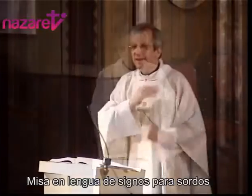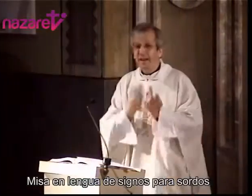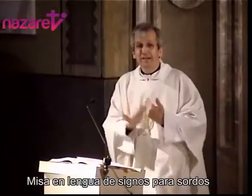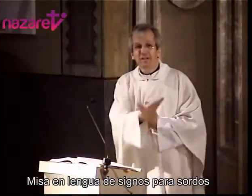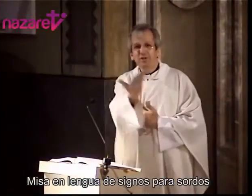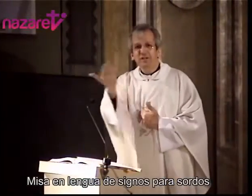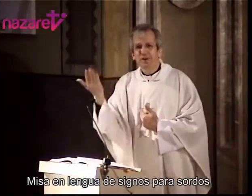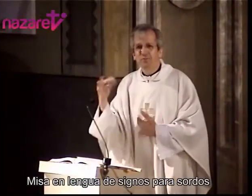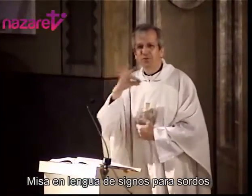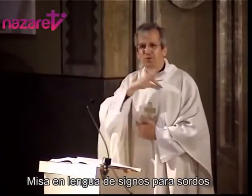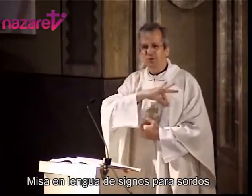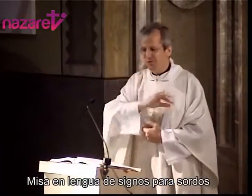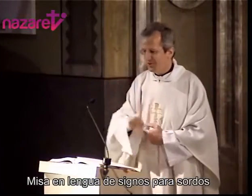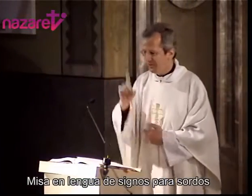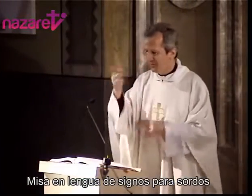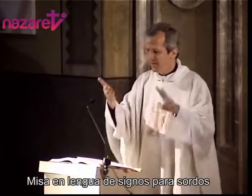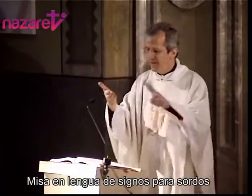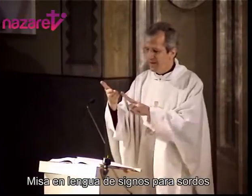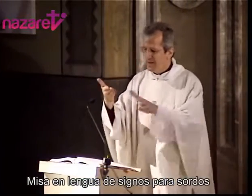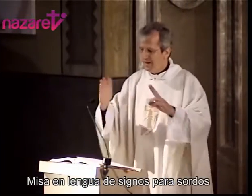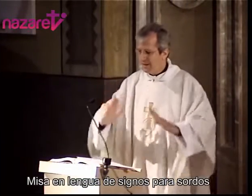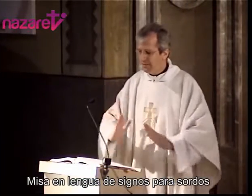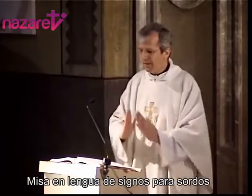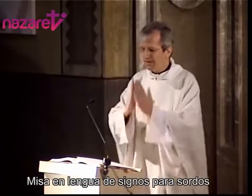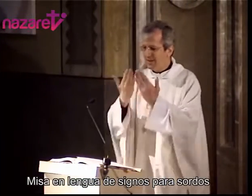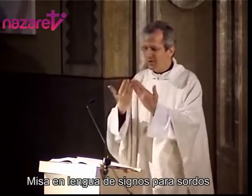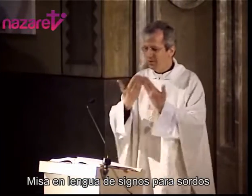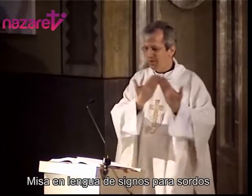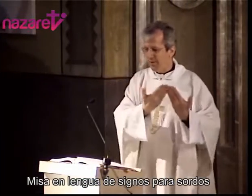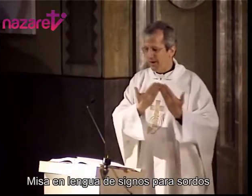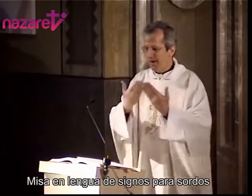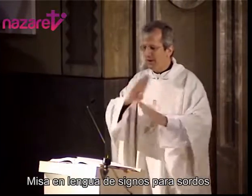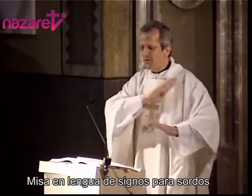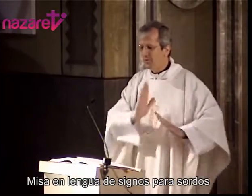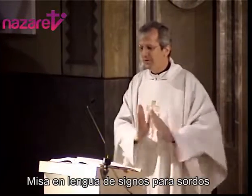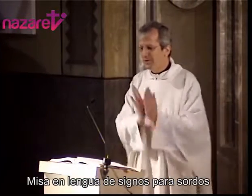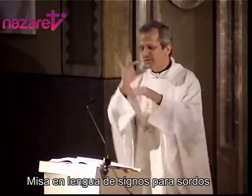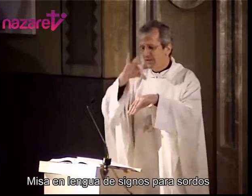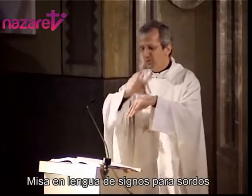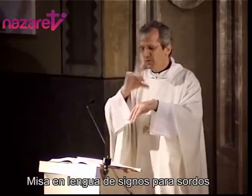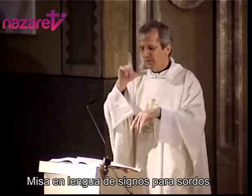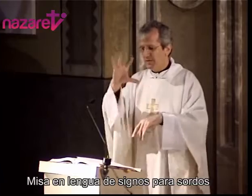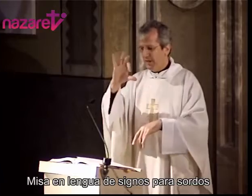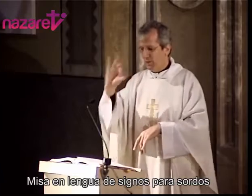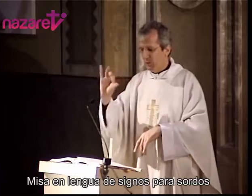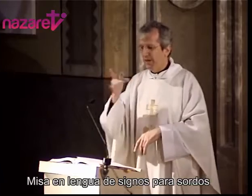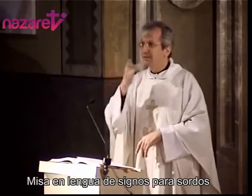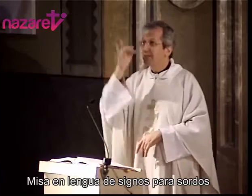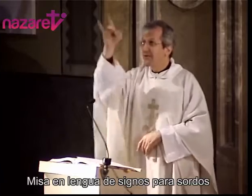El Señor esté con vosotros. Y con tu espíritu. Lectura del Santo Evangelio según San Lucas. Gloria a